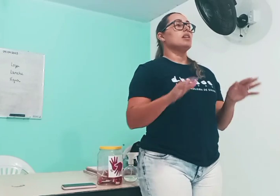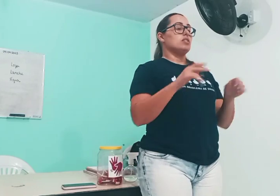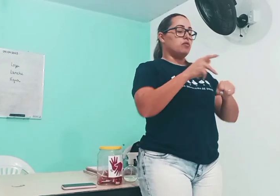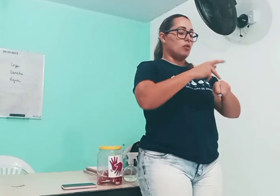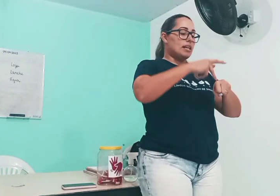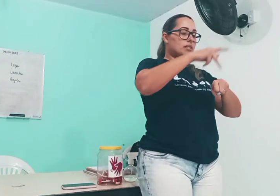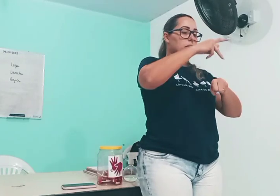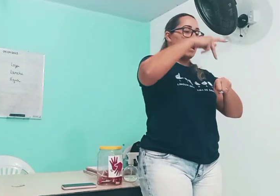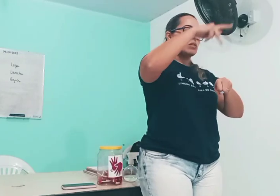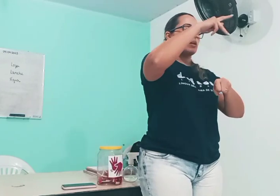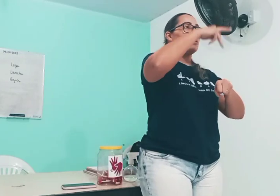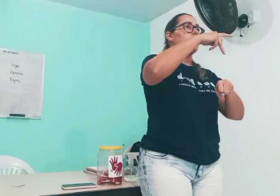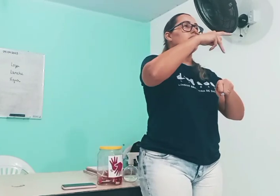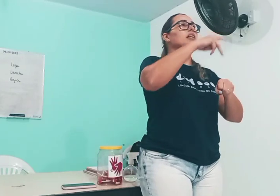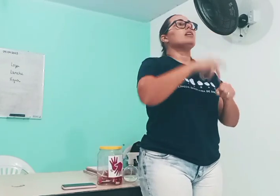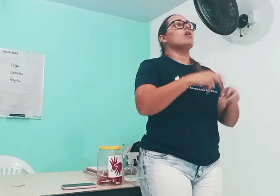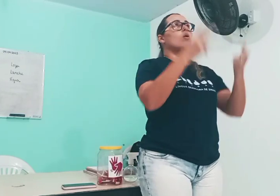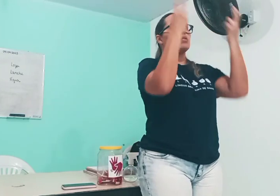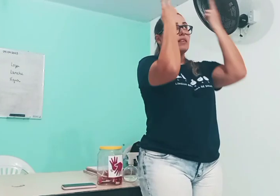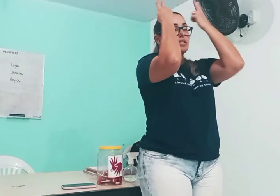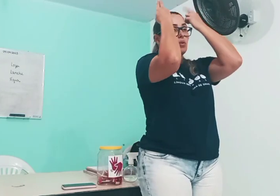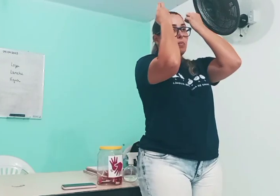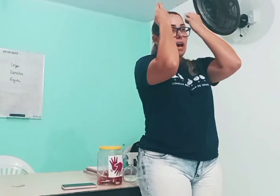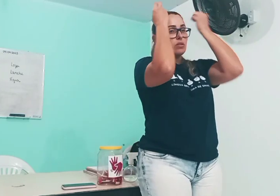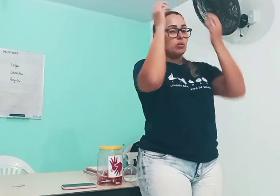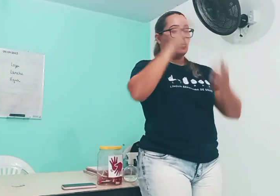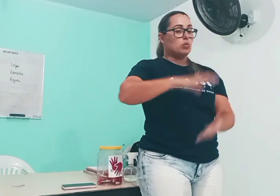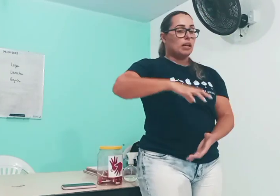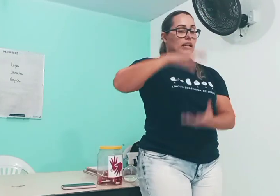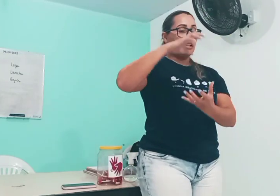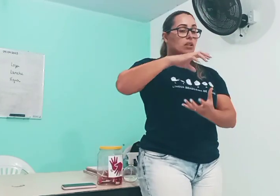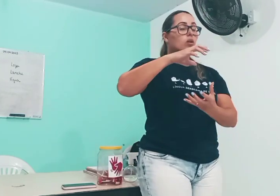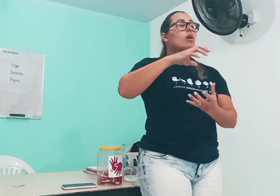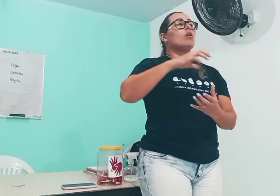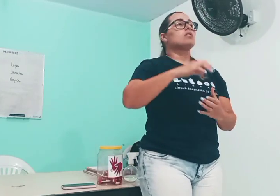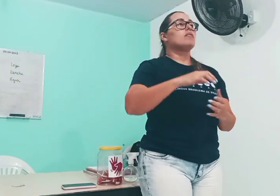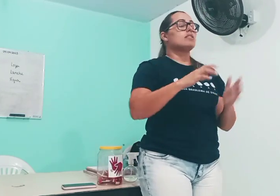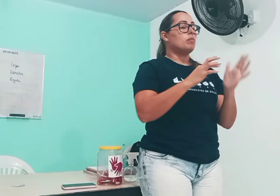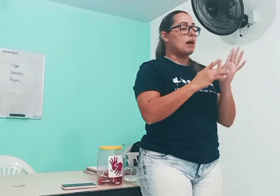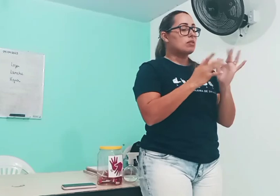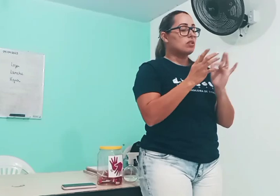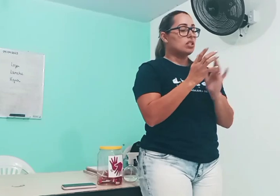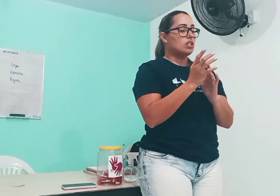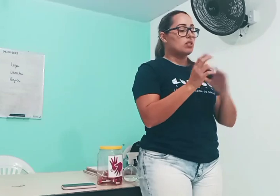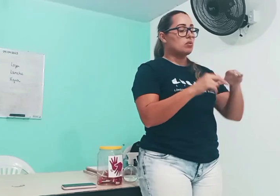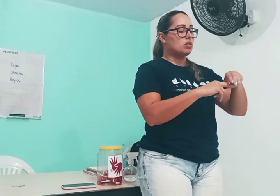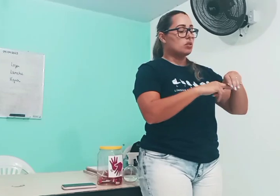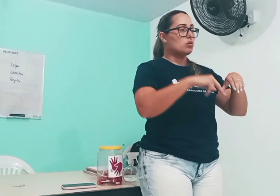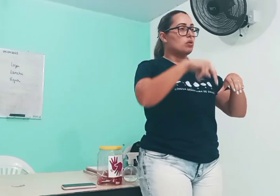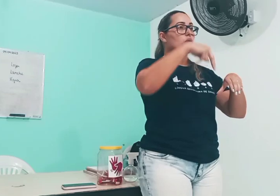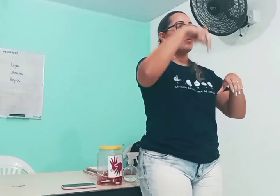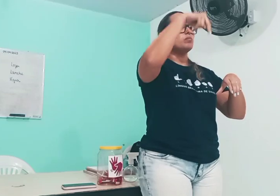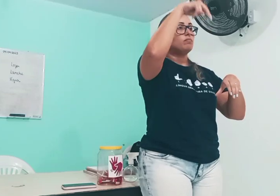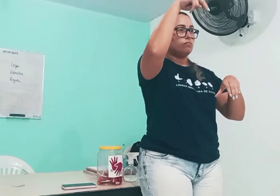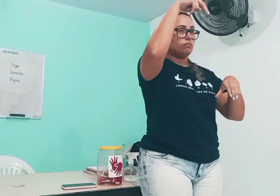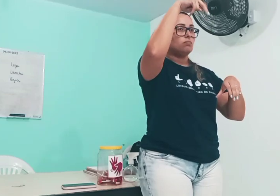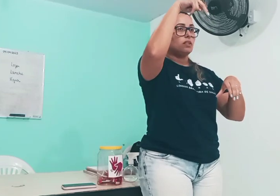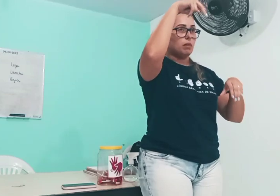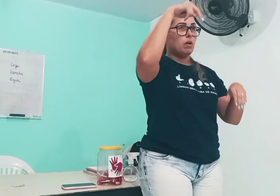tranquilo. Se for esse Páscoa aqui, ou se vai ser o Páscoa do coelhinho, ou se vai ser o Páscoa de que Jesus ressuscitou.